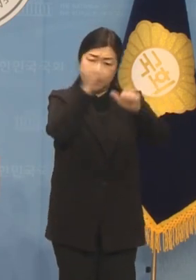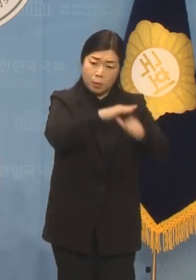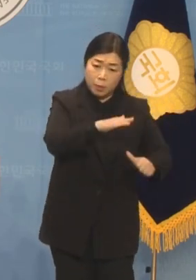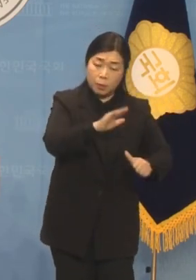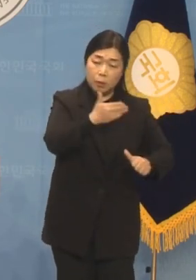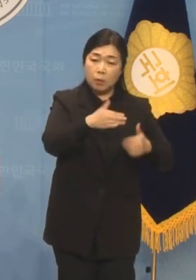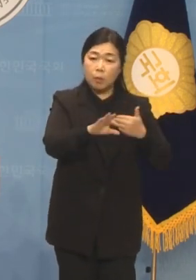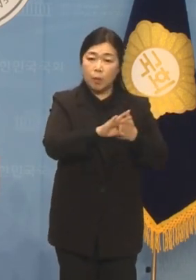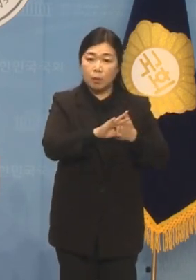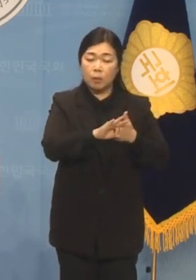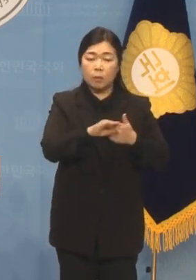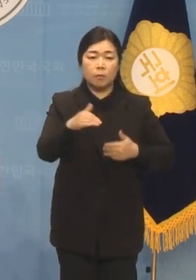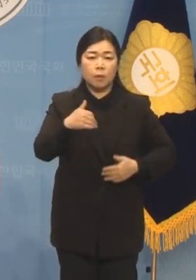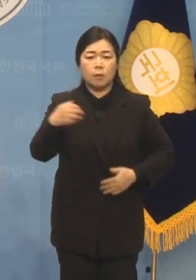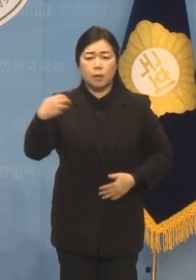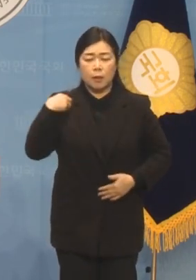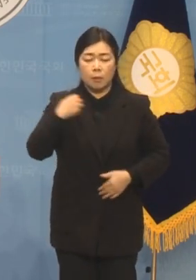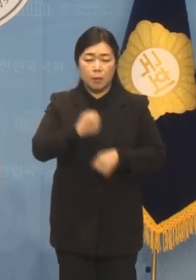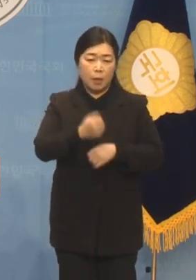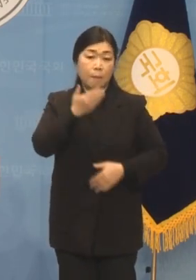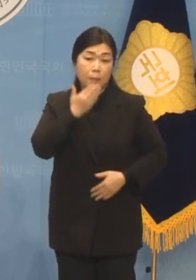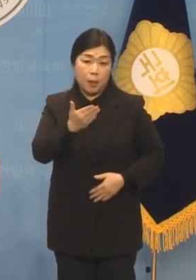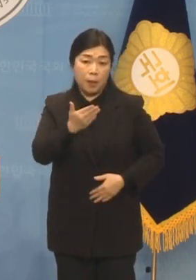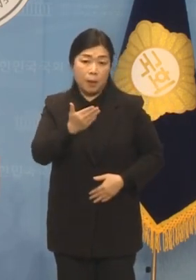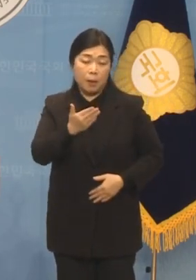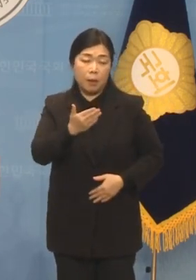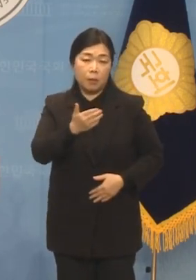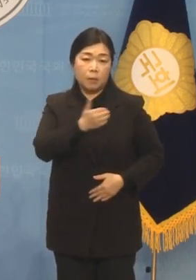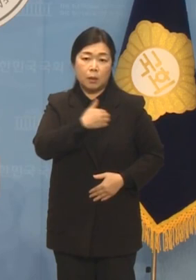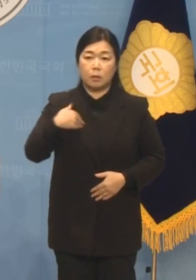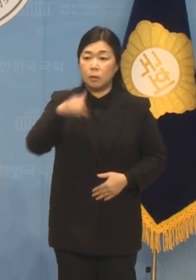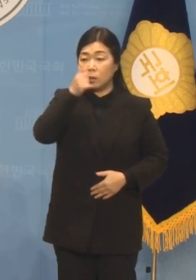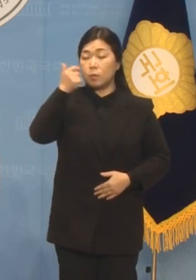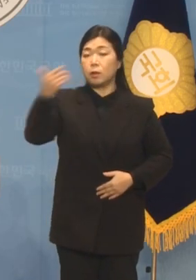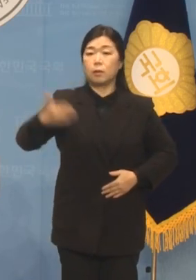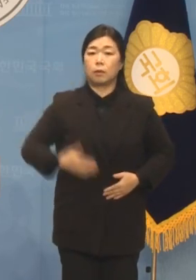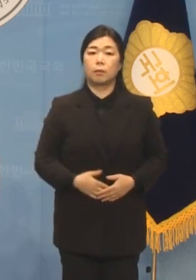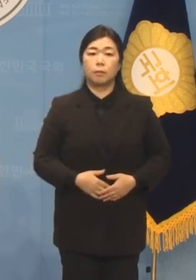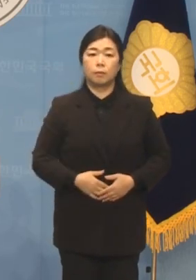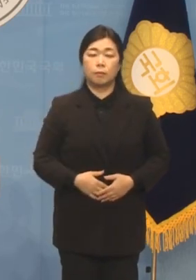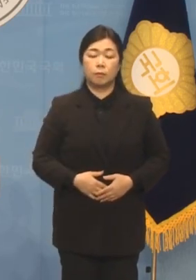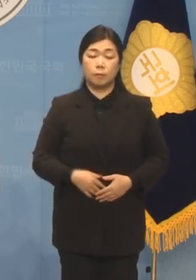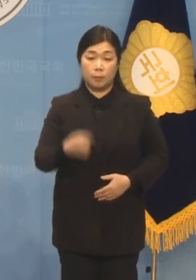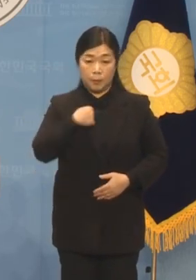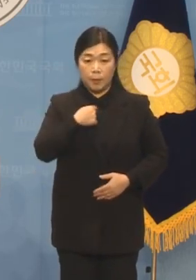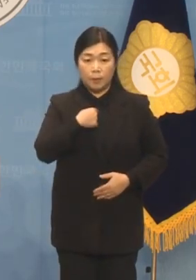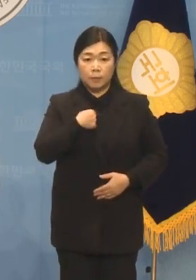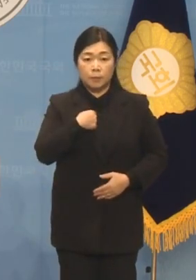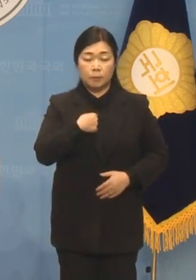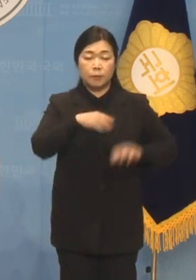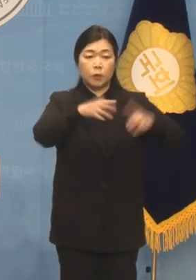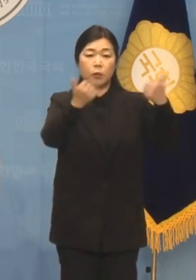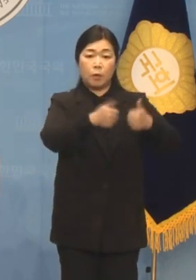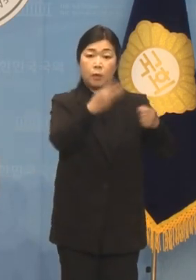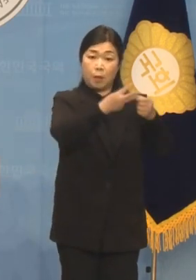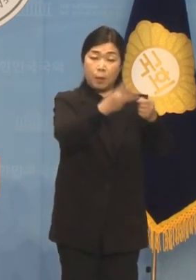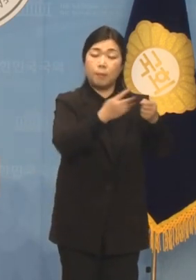저도 3선 국회의원 하는 동안 공천관리위원장과 공천관리위원을